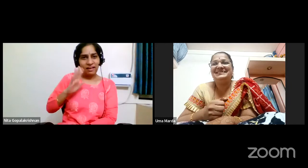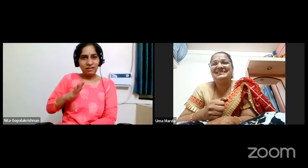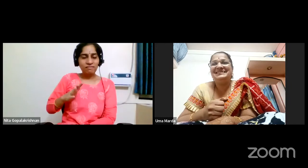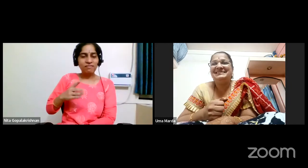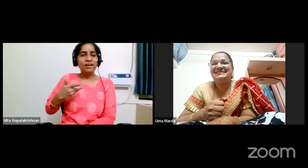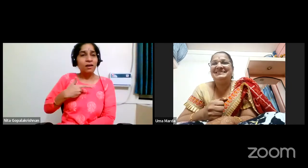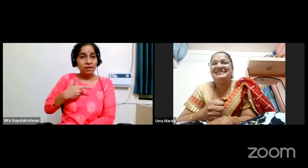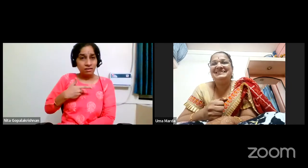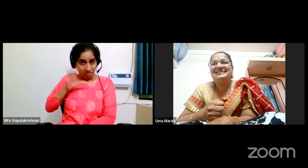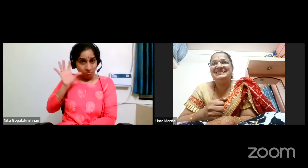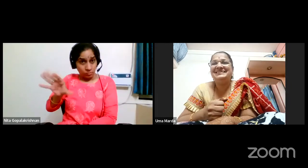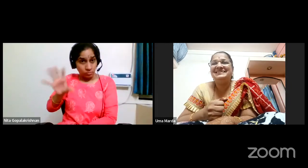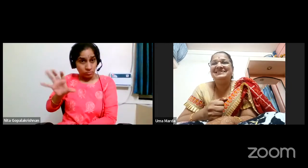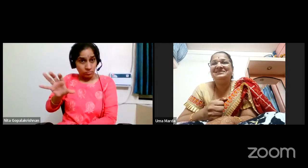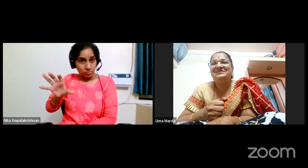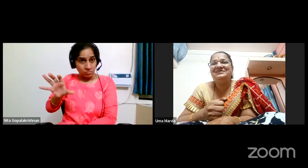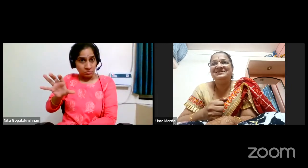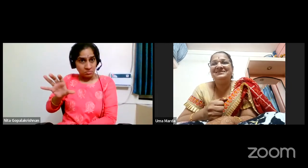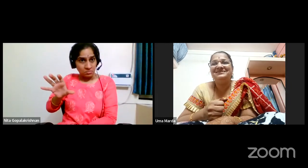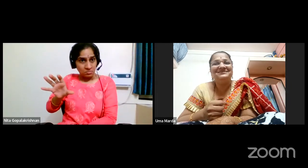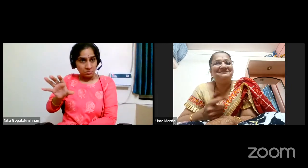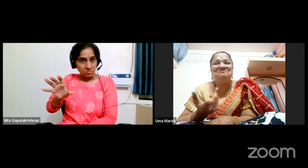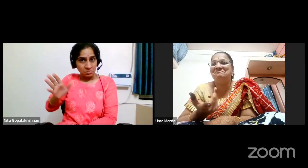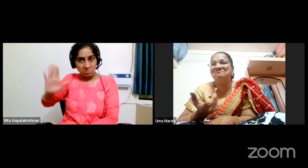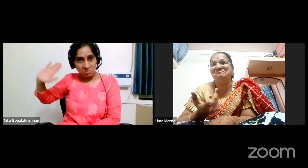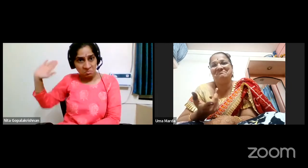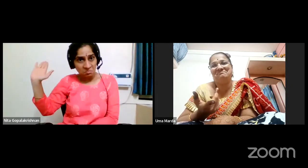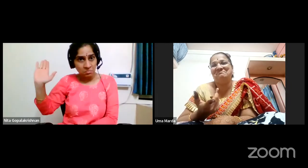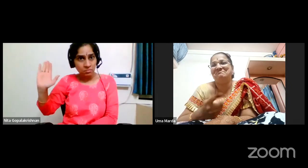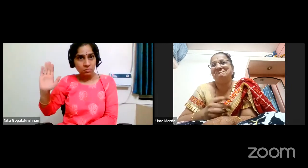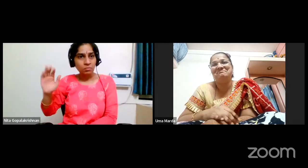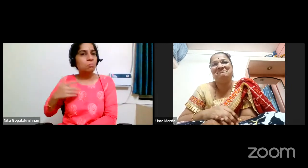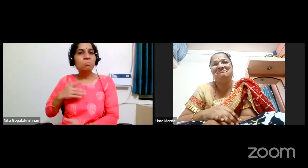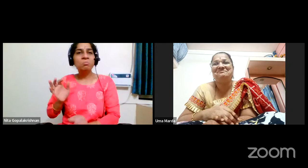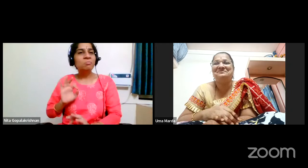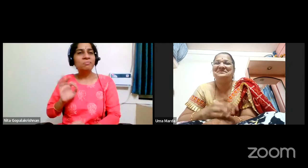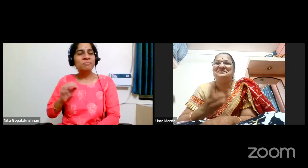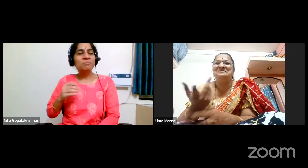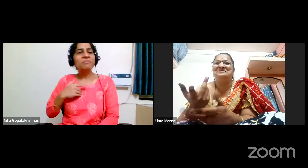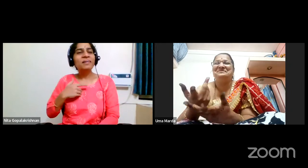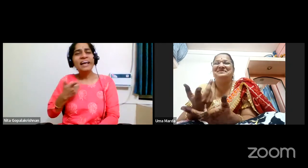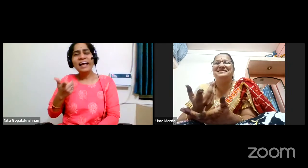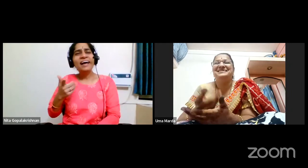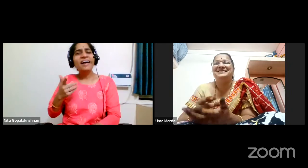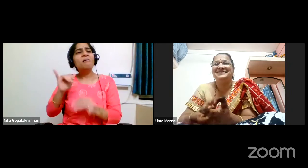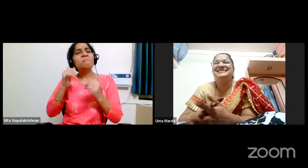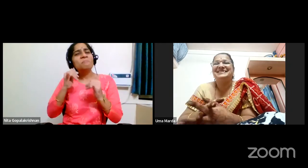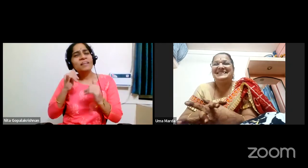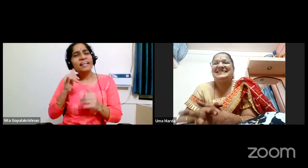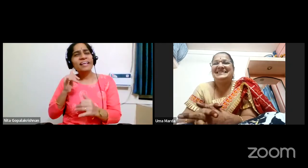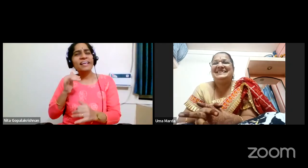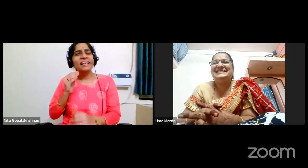वो प्रेम से और बड़े खुश होते हैं, प्रसन्न होते हैं, देखो देखो मेरे को मारना मार रहा है, देखो मेरा बच्चा मेरे को मारता